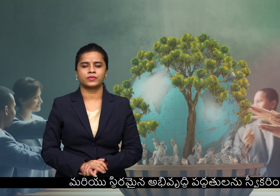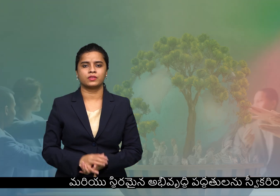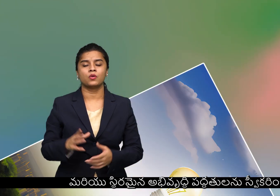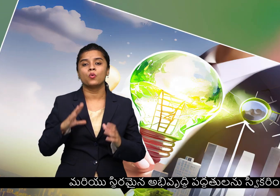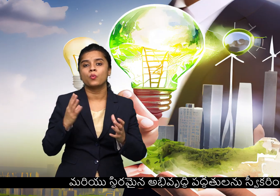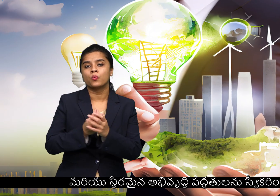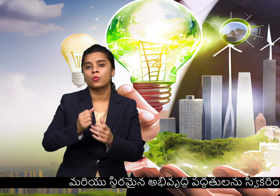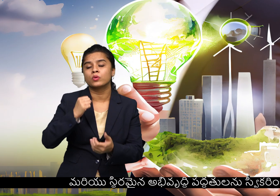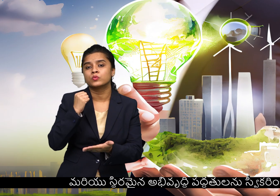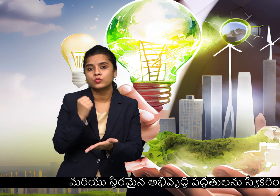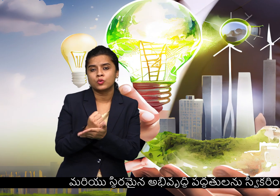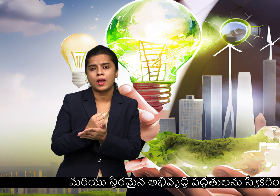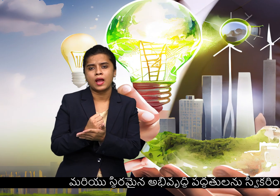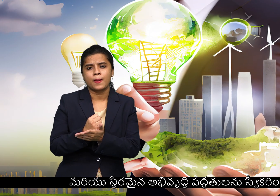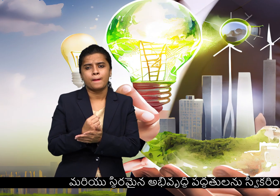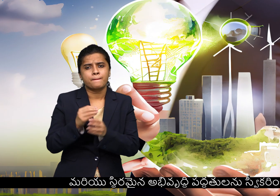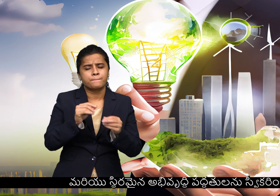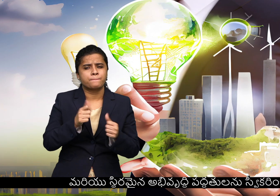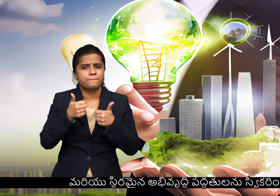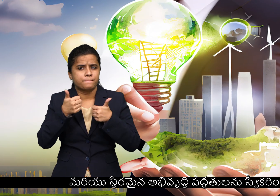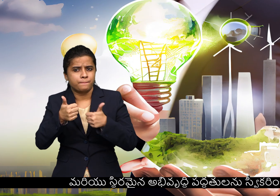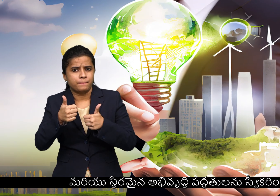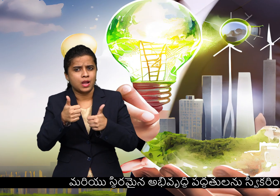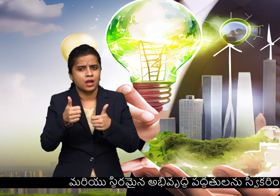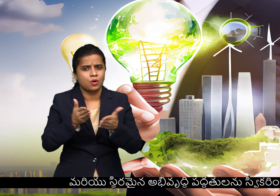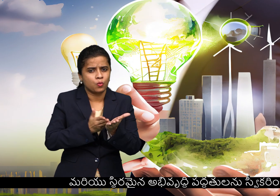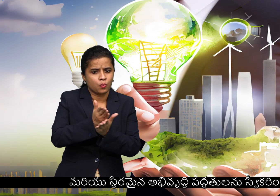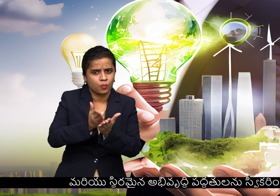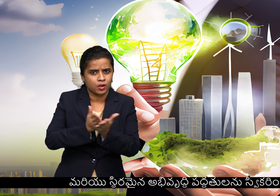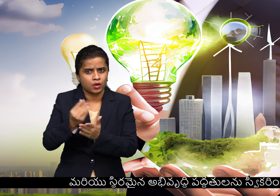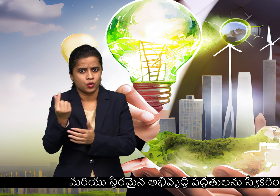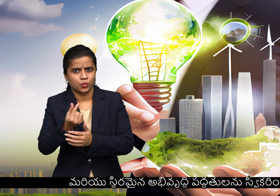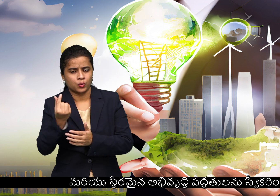మరియు స్థిరమైన అభివృద్ధి పద్ధతులను స్వీకరించడానికి